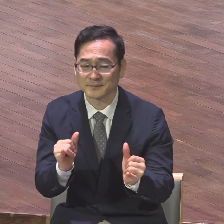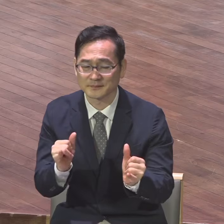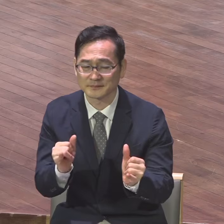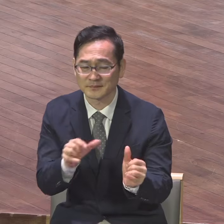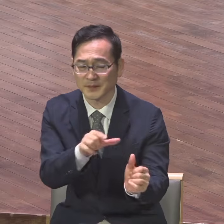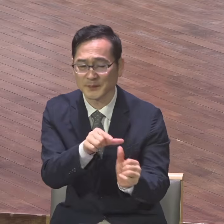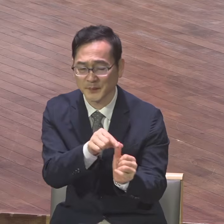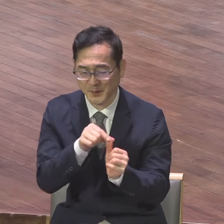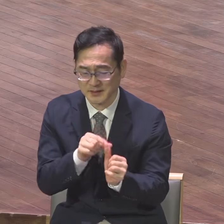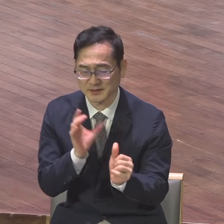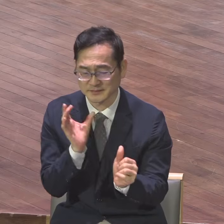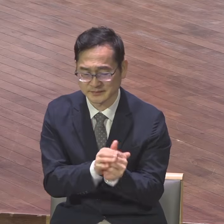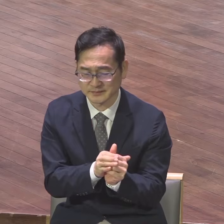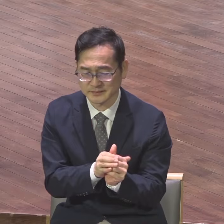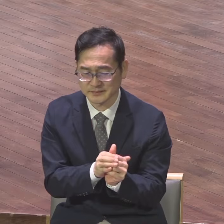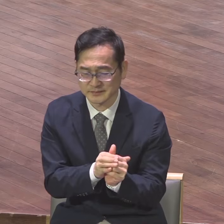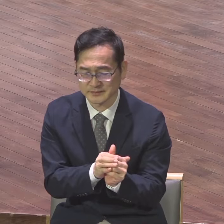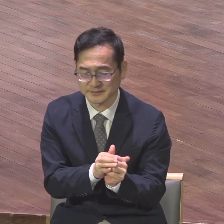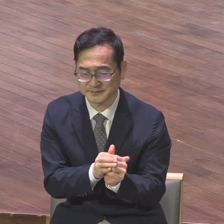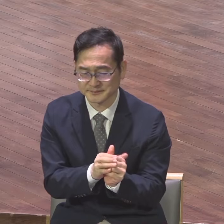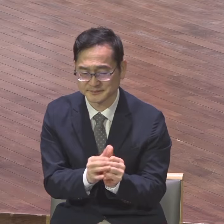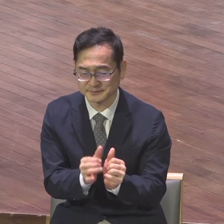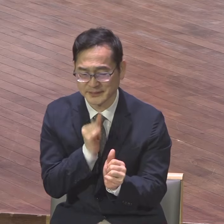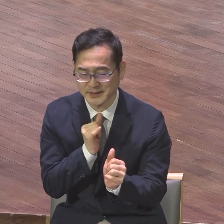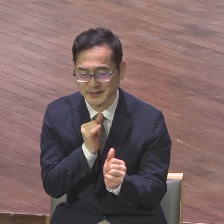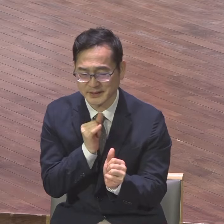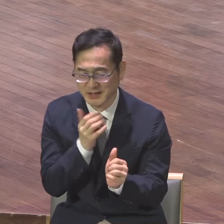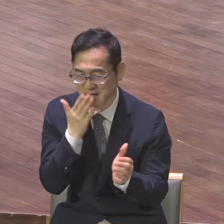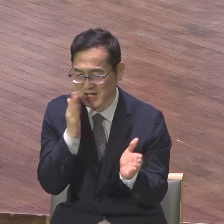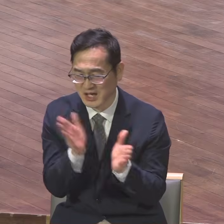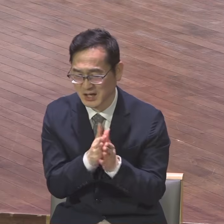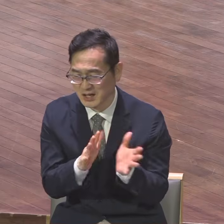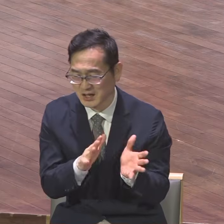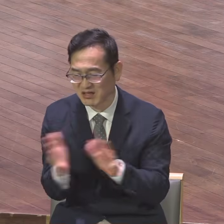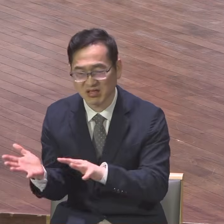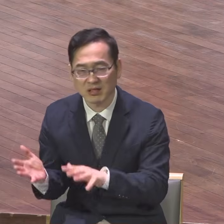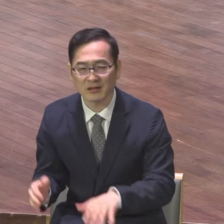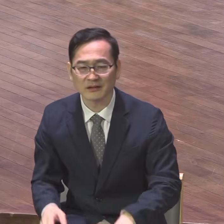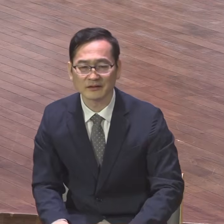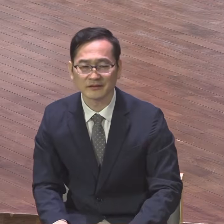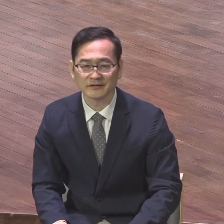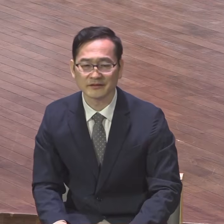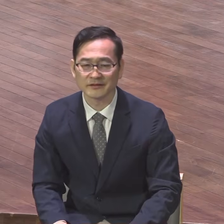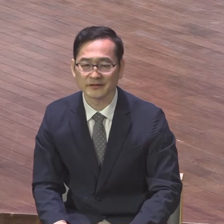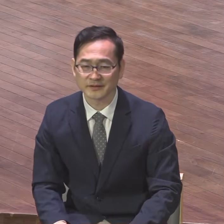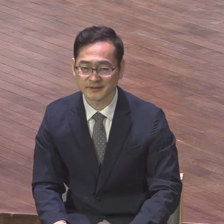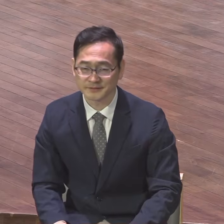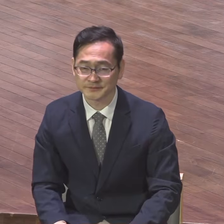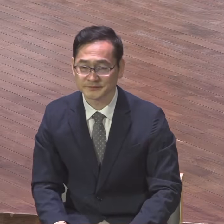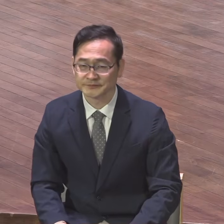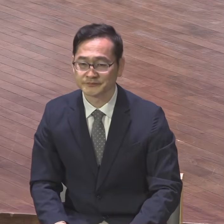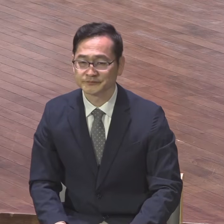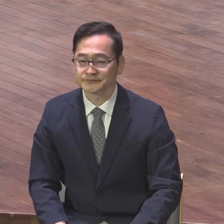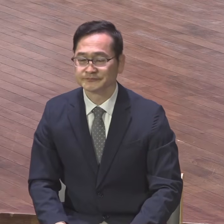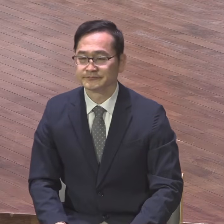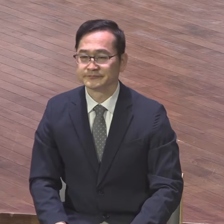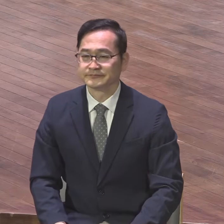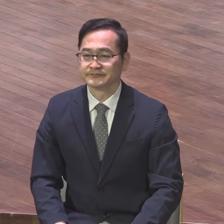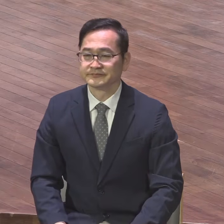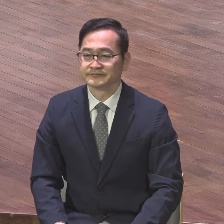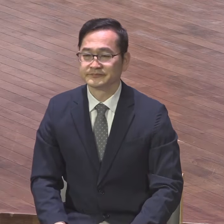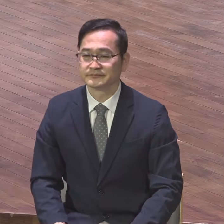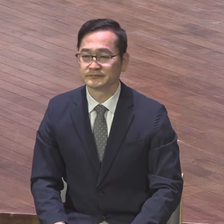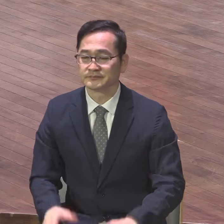참사였다라고 전문가들이 그렇게 평가를 합니다. 분석을 했죠. 이제